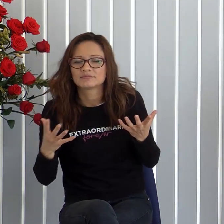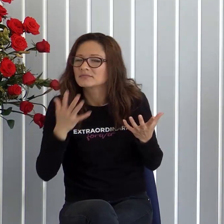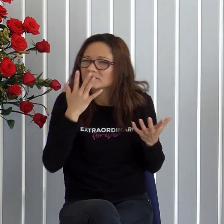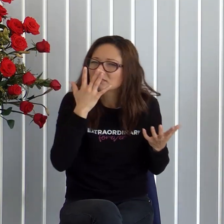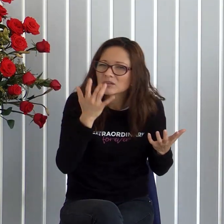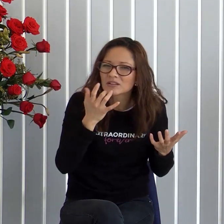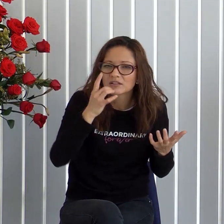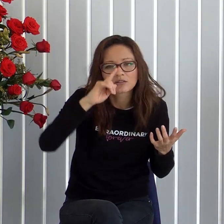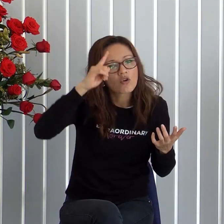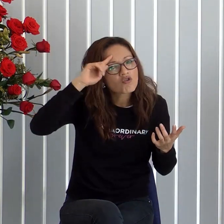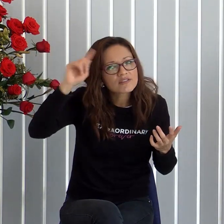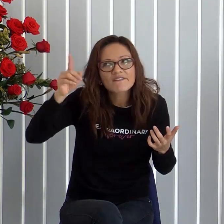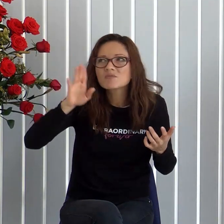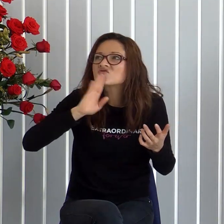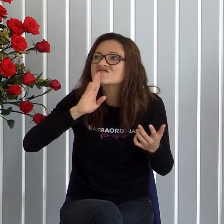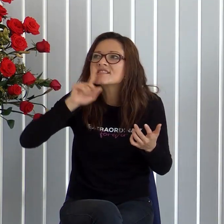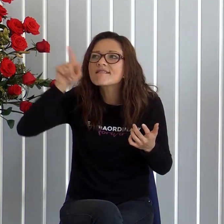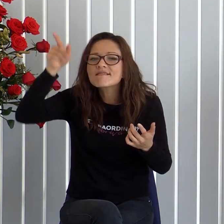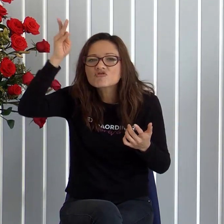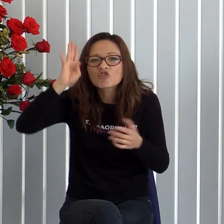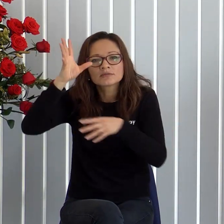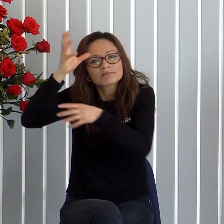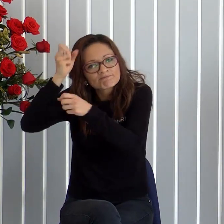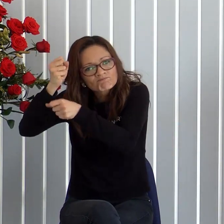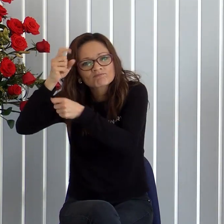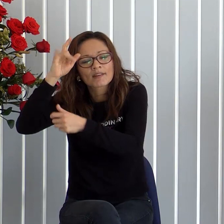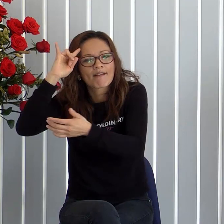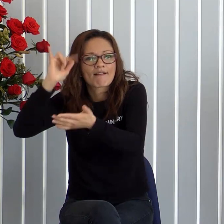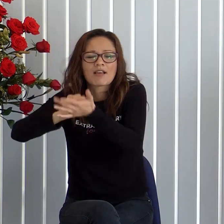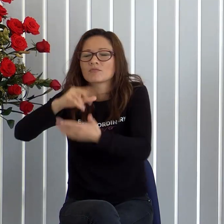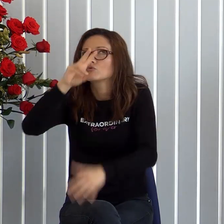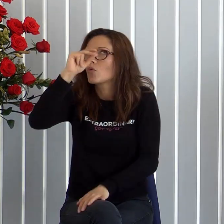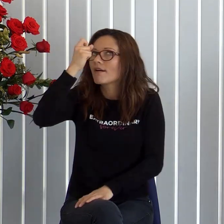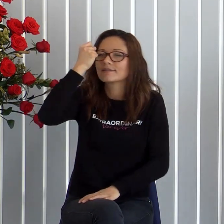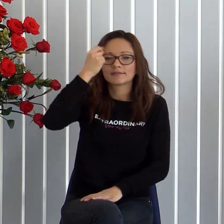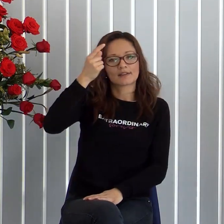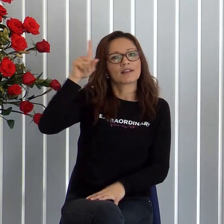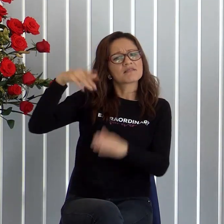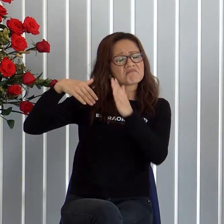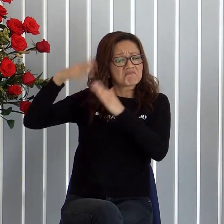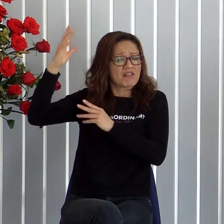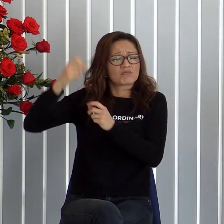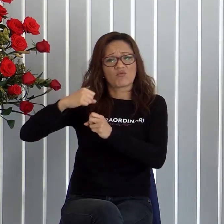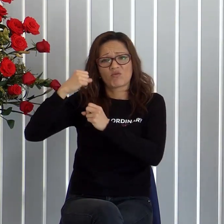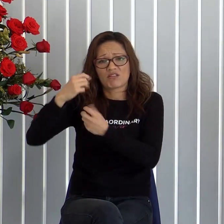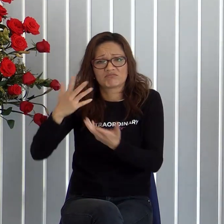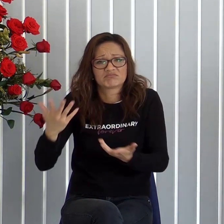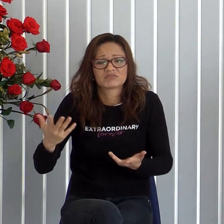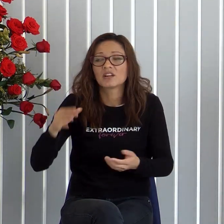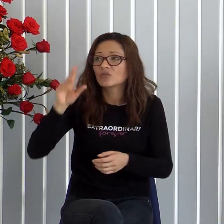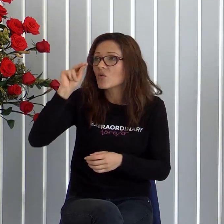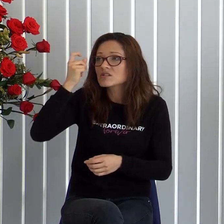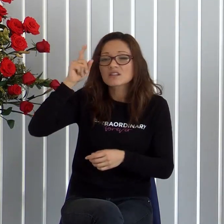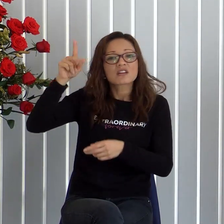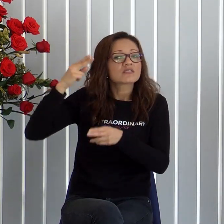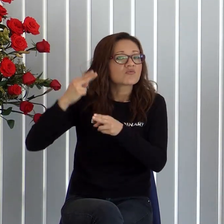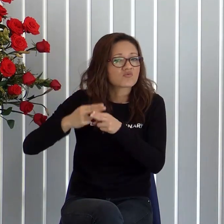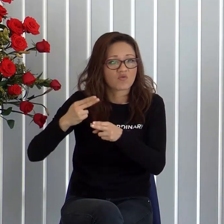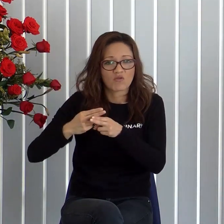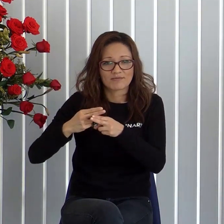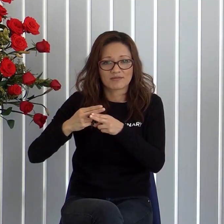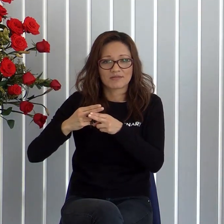porque no sabemos en quién hemos creído. No entendemos ese nombre, quién